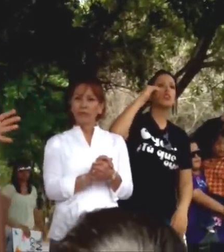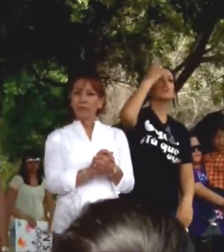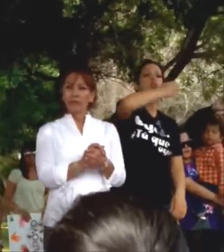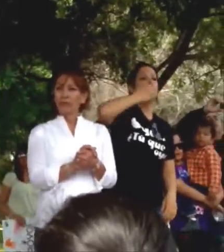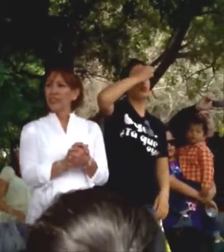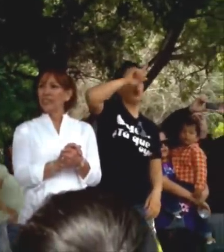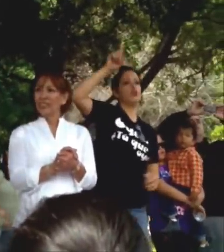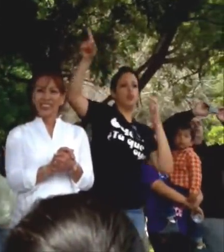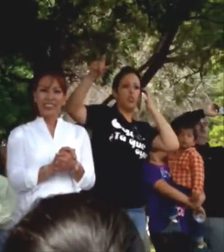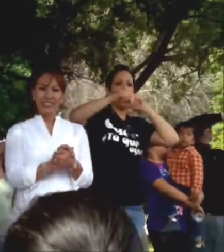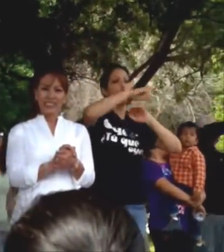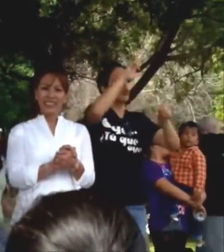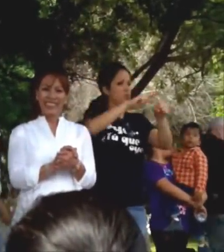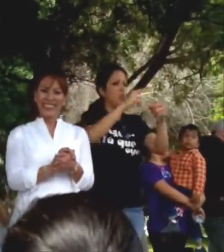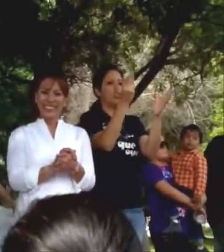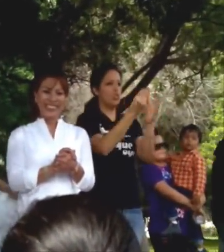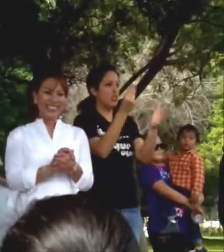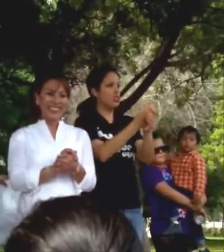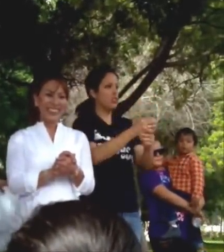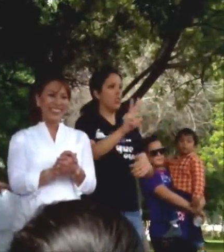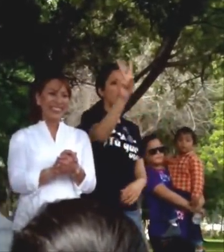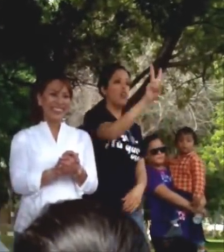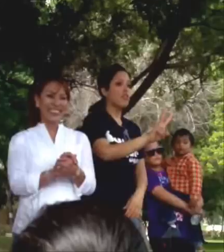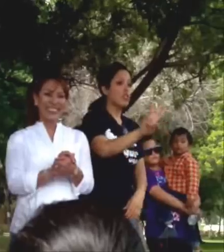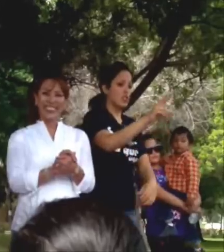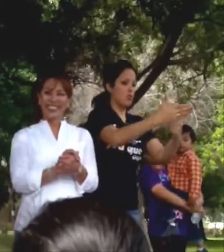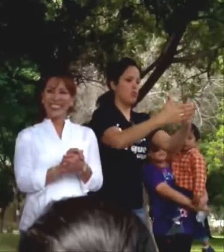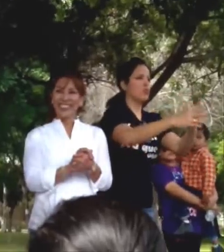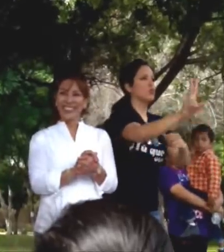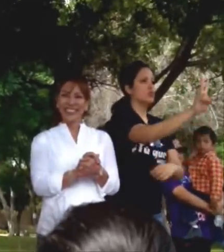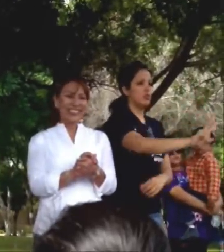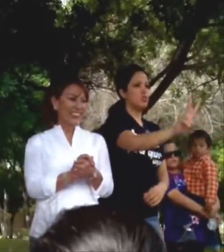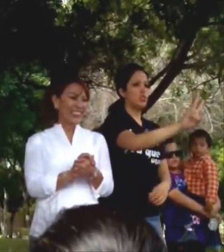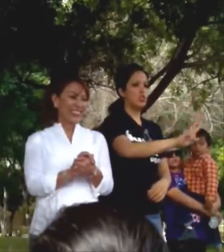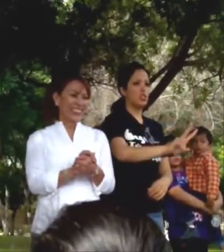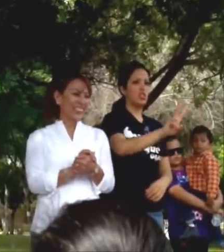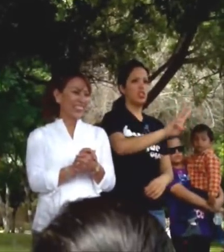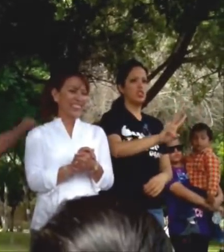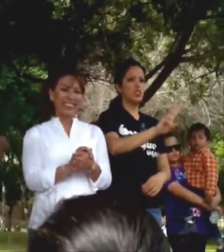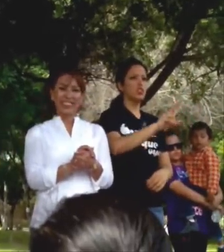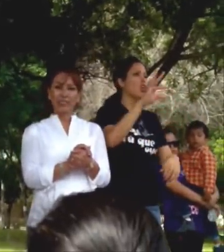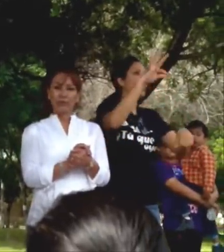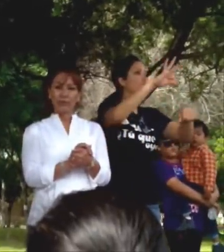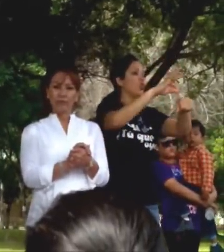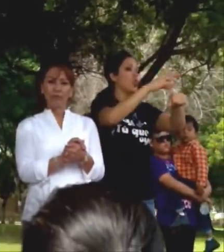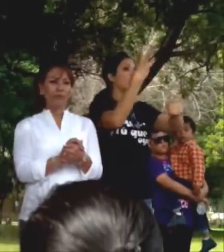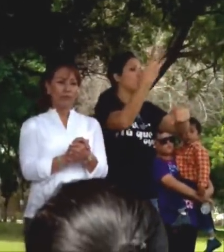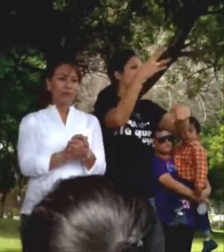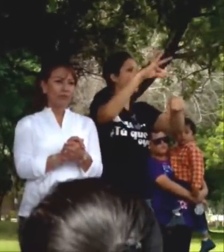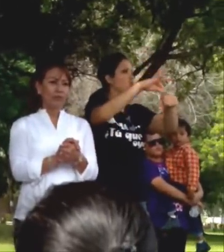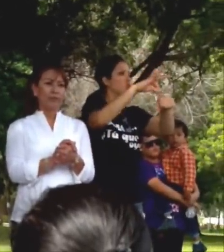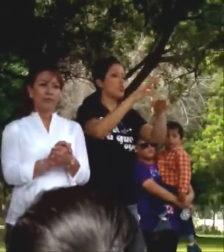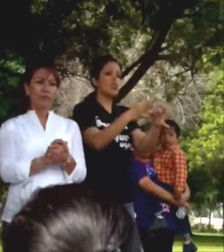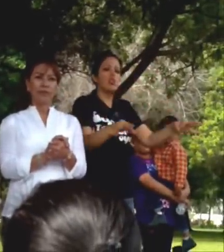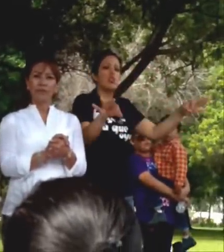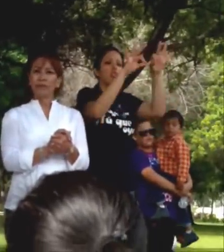de la escuela. El viernes vienen tres doctores muy importantes de Tijuana